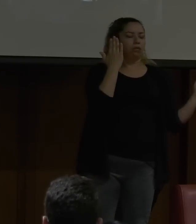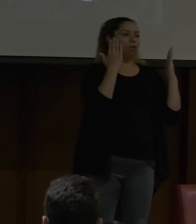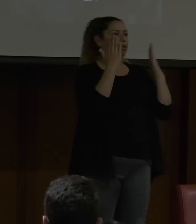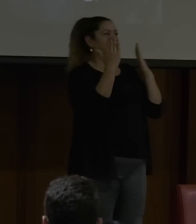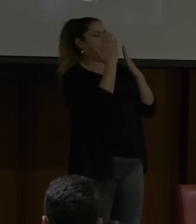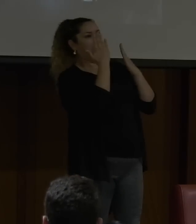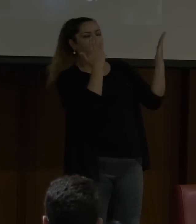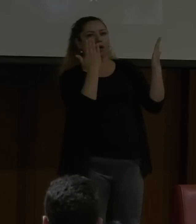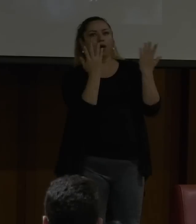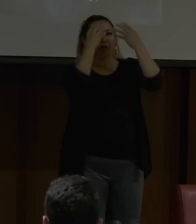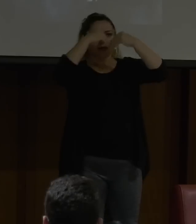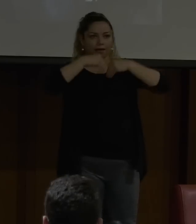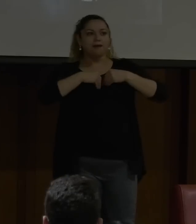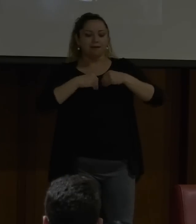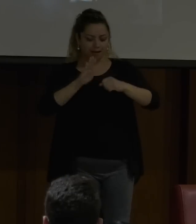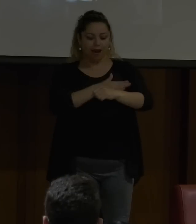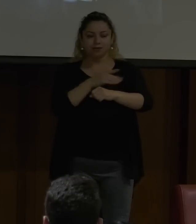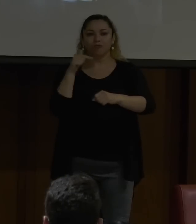canto, él lo dice.